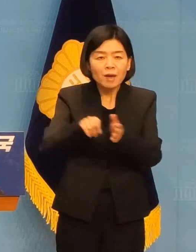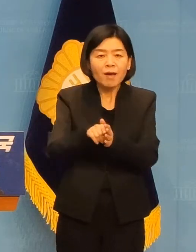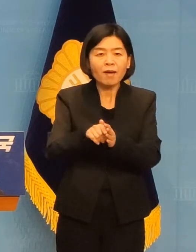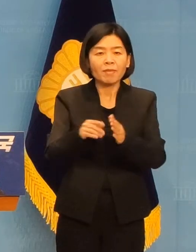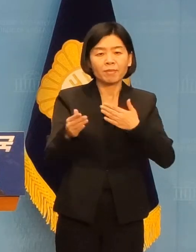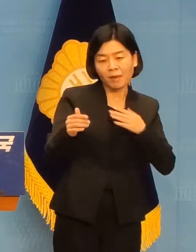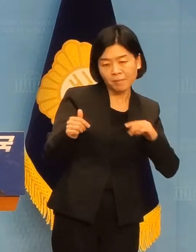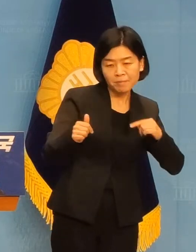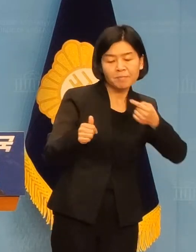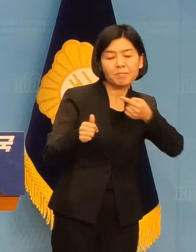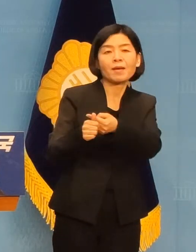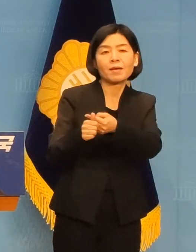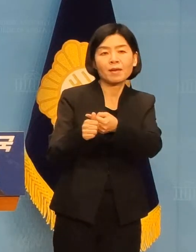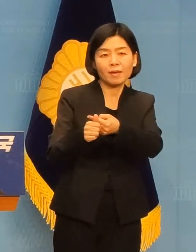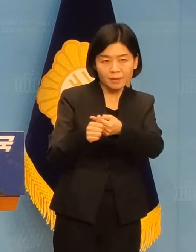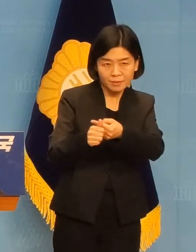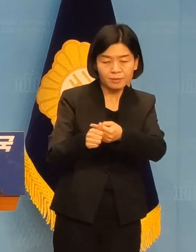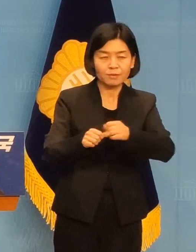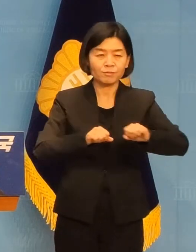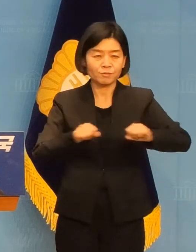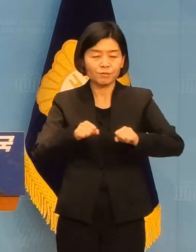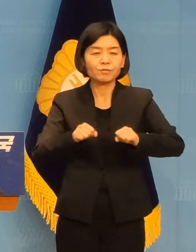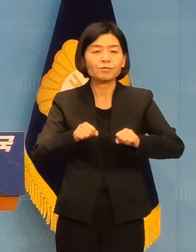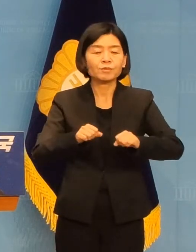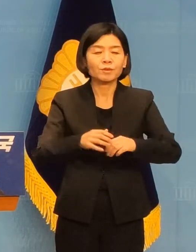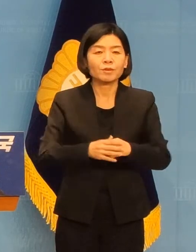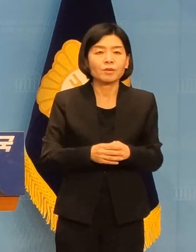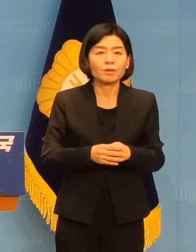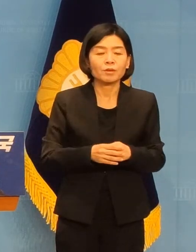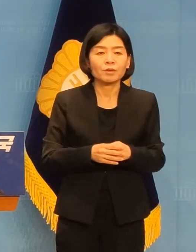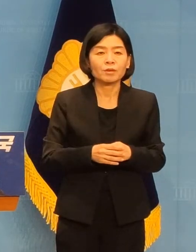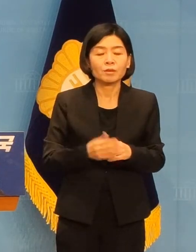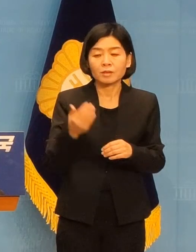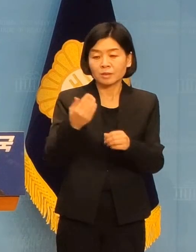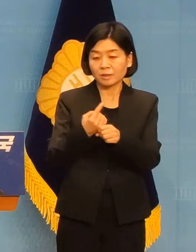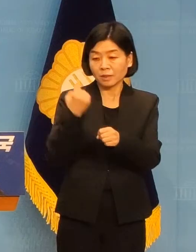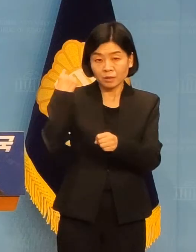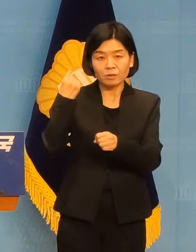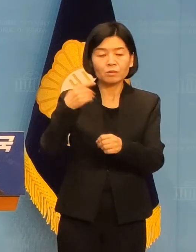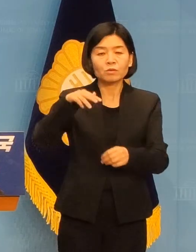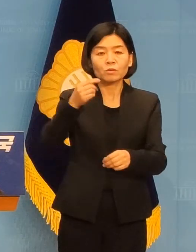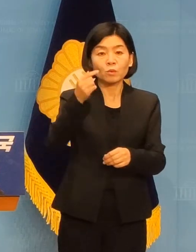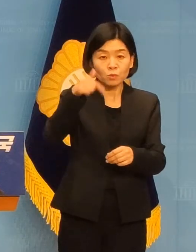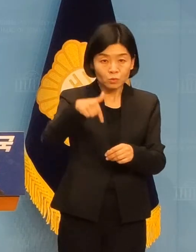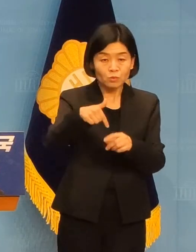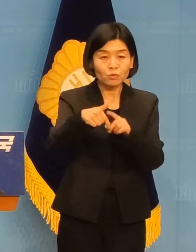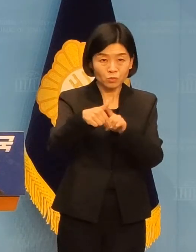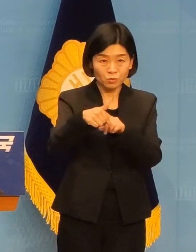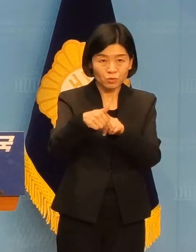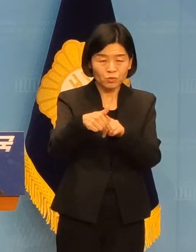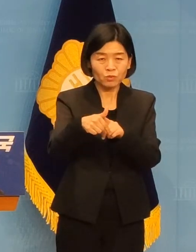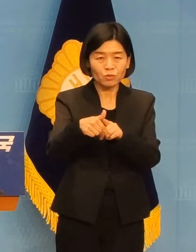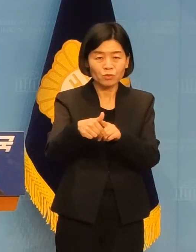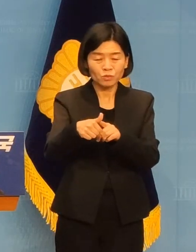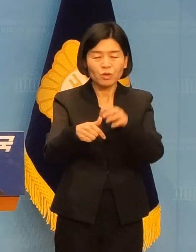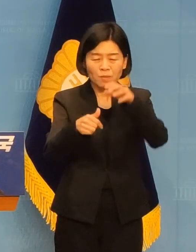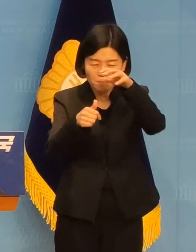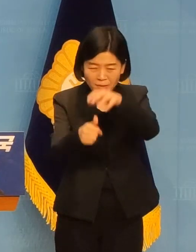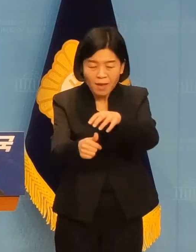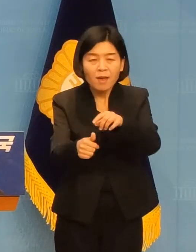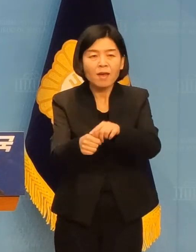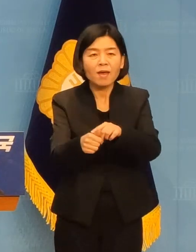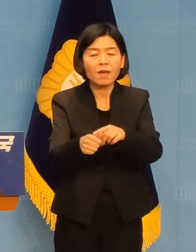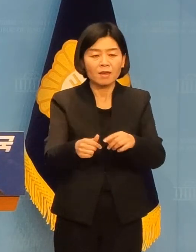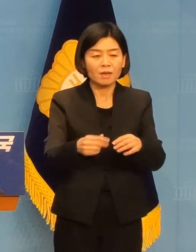되어 가장 앞에서 싸워왔습니다. 지난해 조국 전 대표가 입감하면서